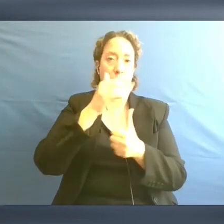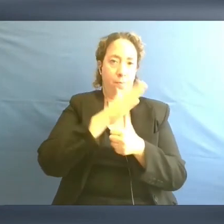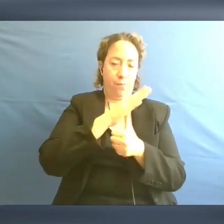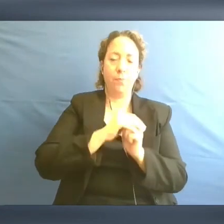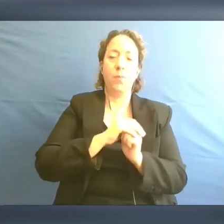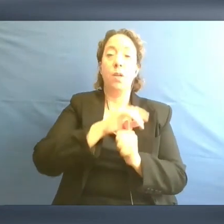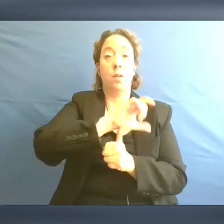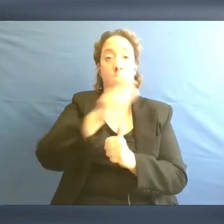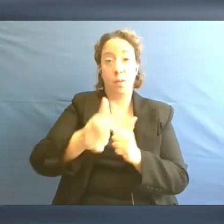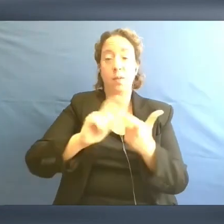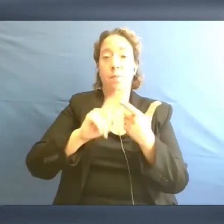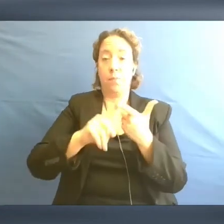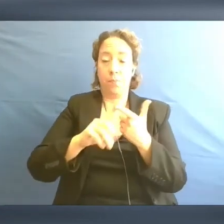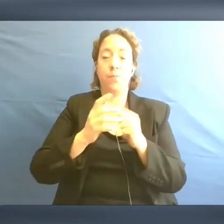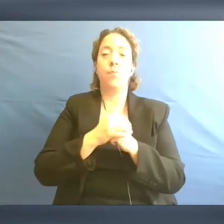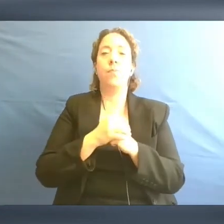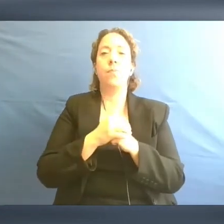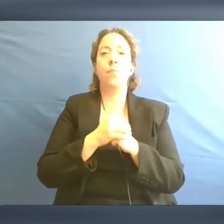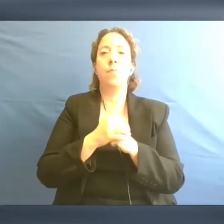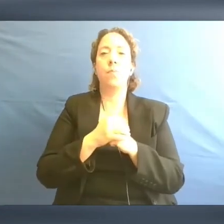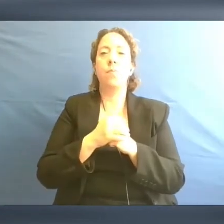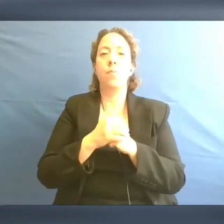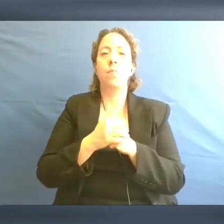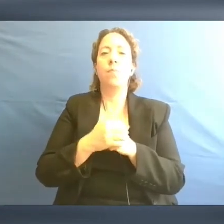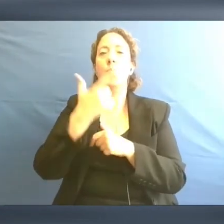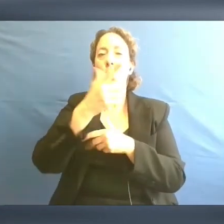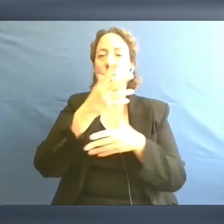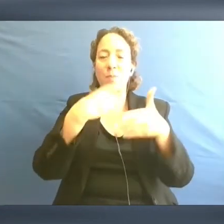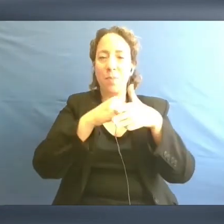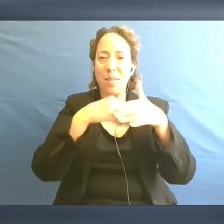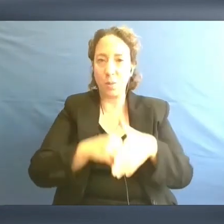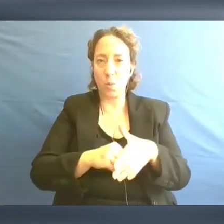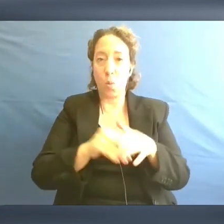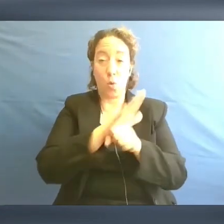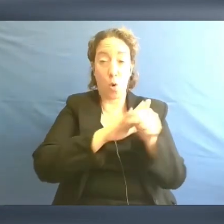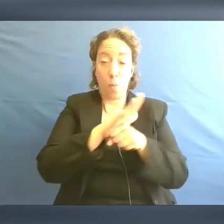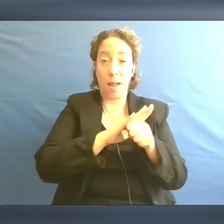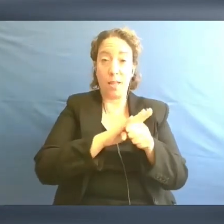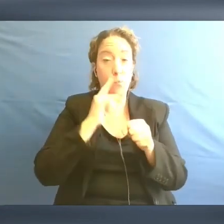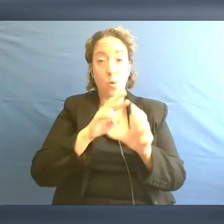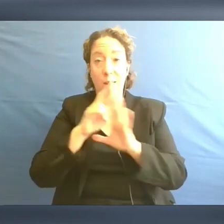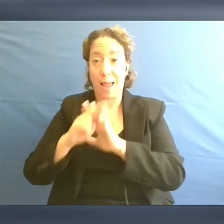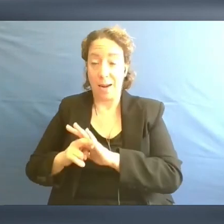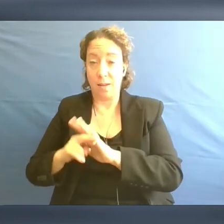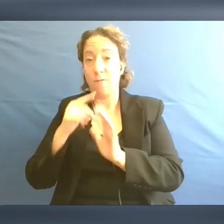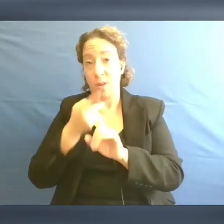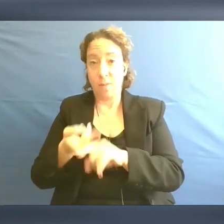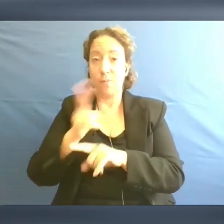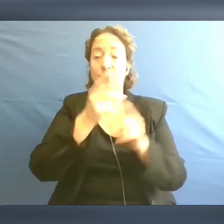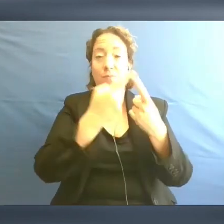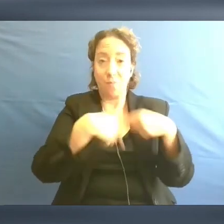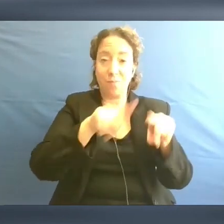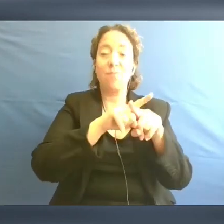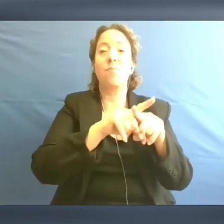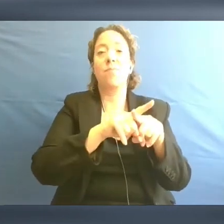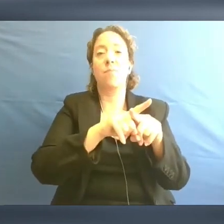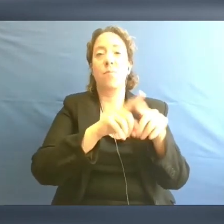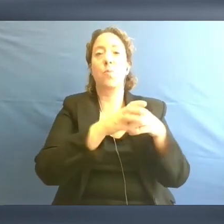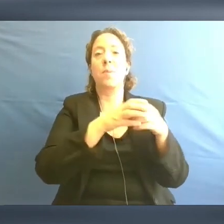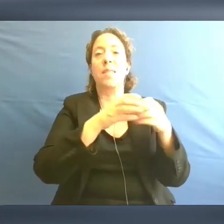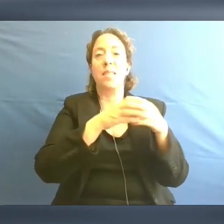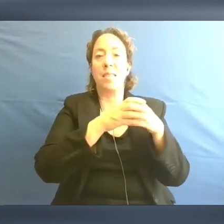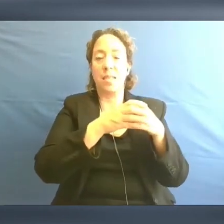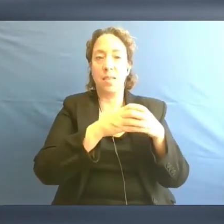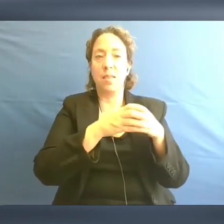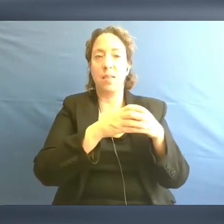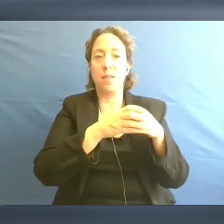Deuxième étape, ça se produit quand on a 2 implémentations complètes pour la règle. Et là, on a un autre comité, donc task force dans le langage du consortium web,